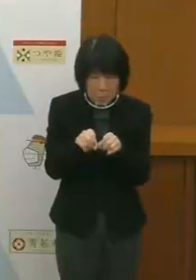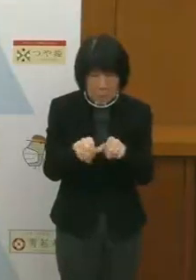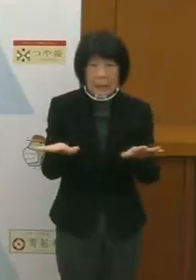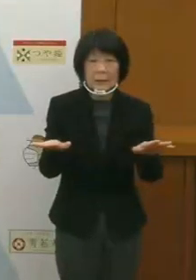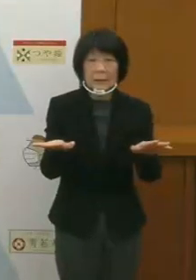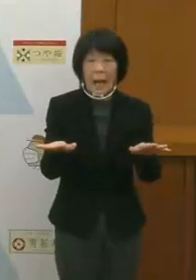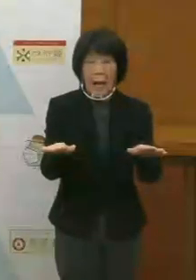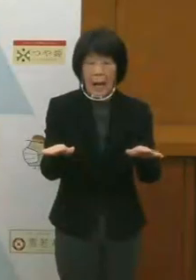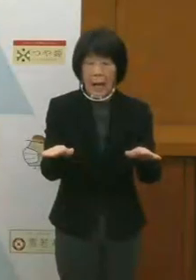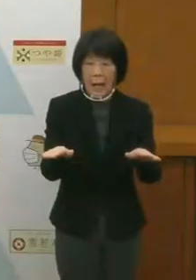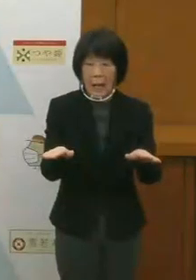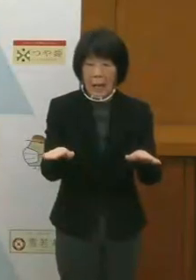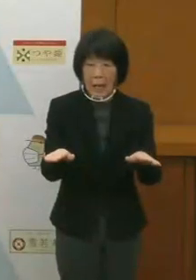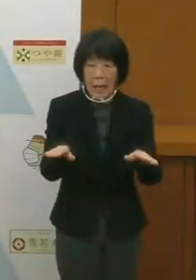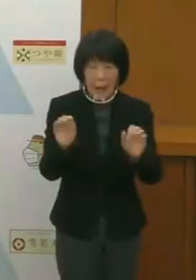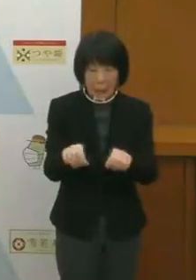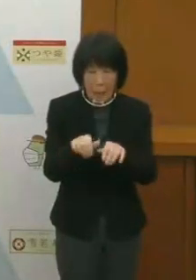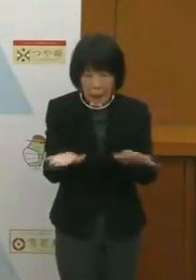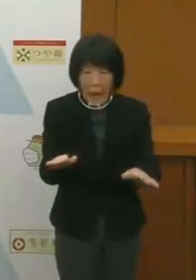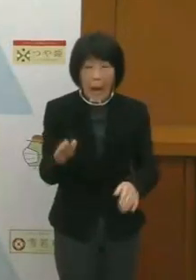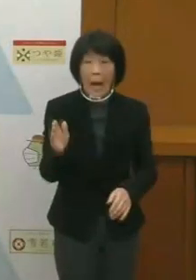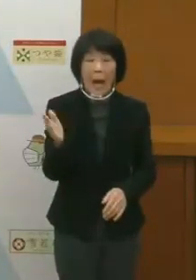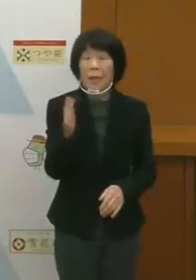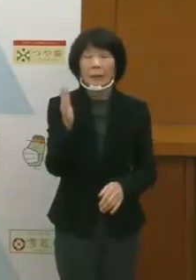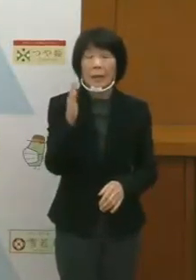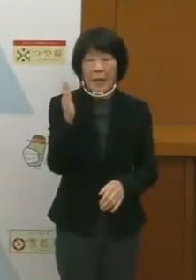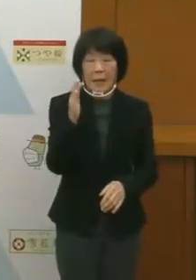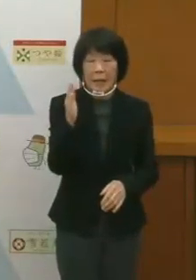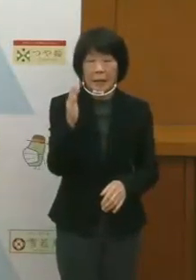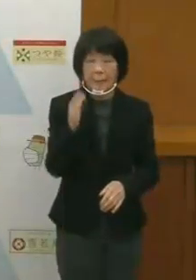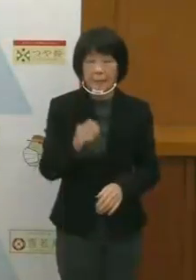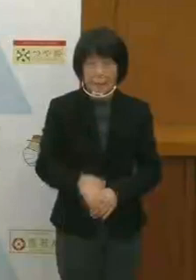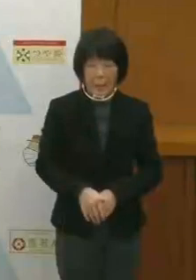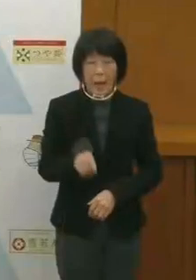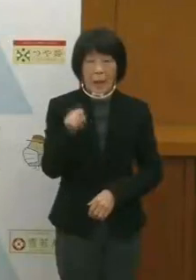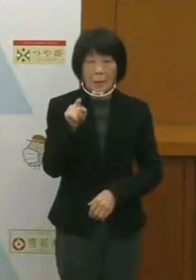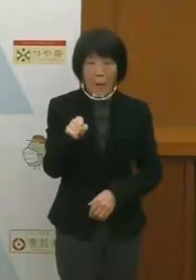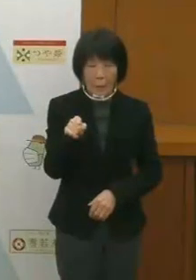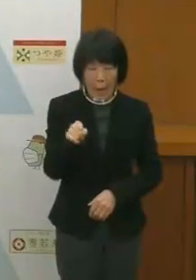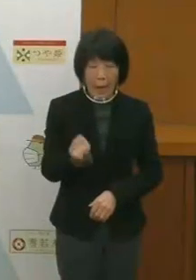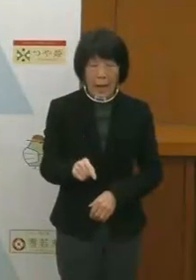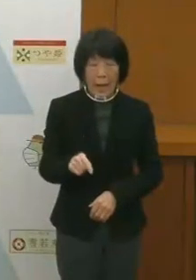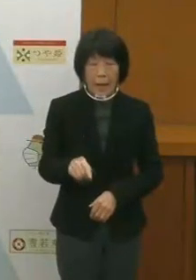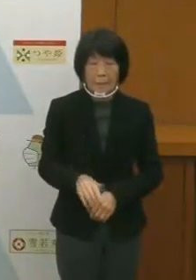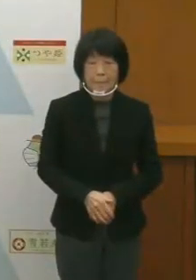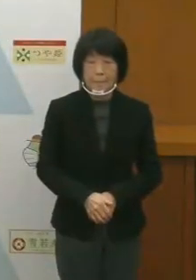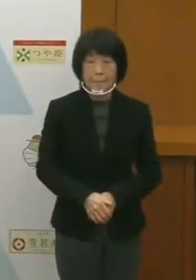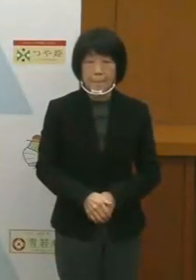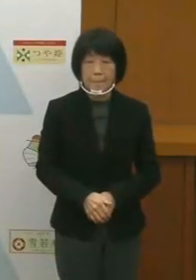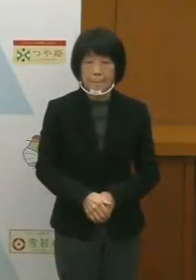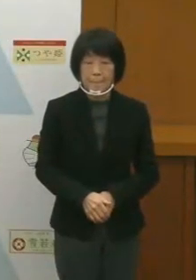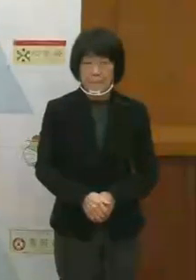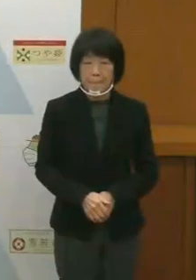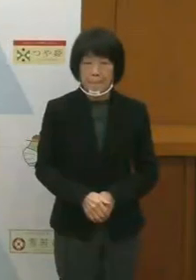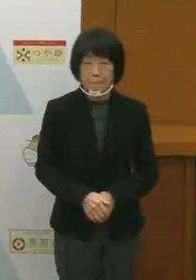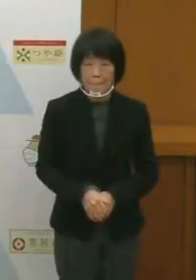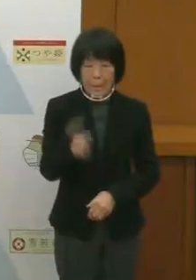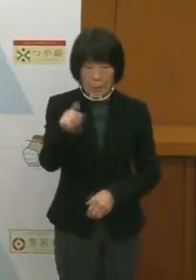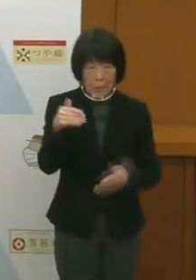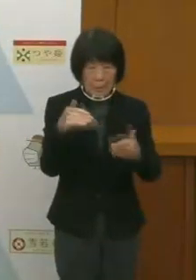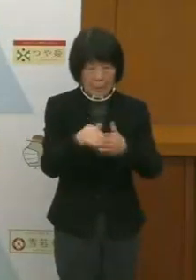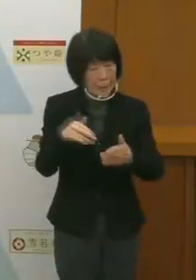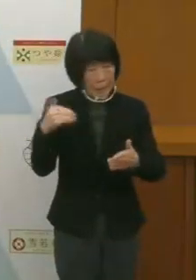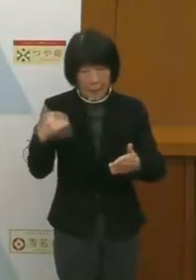今発生はしておりませんので、ここのところはまだそこま